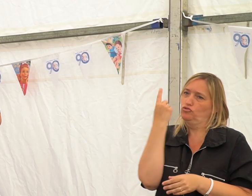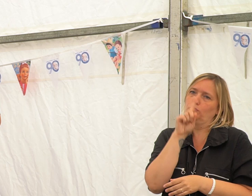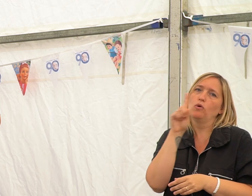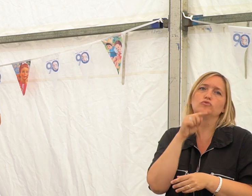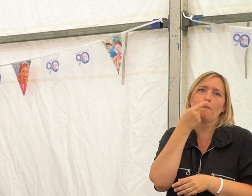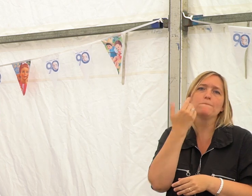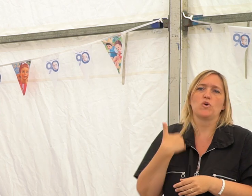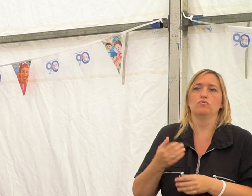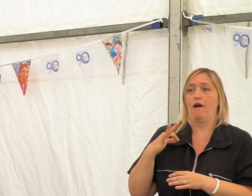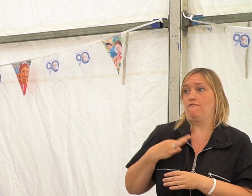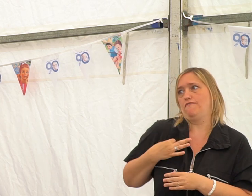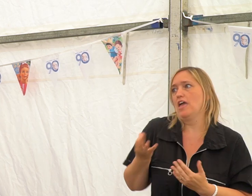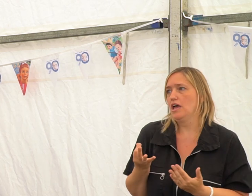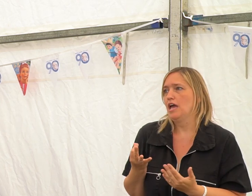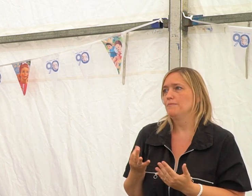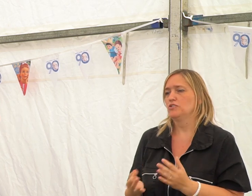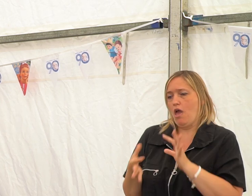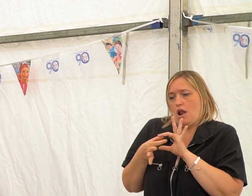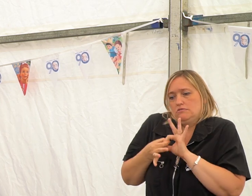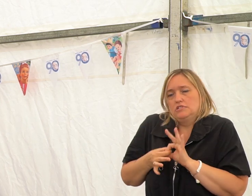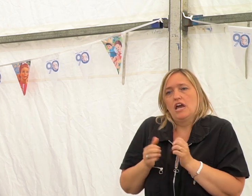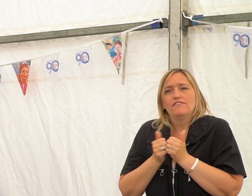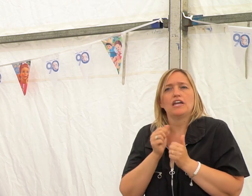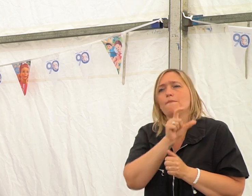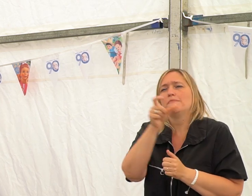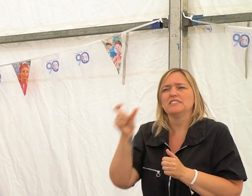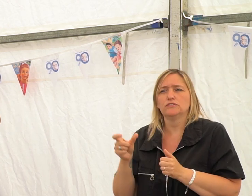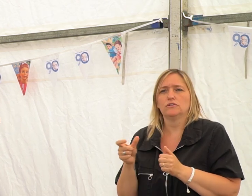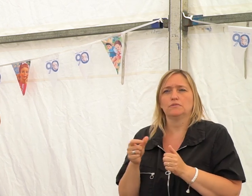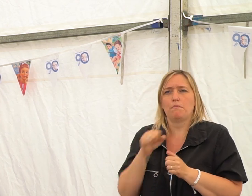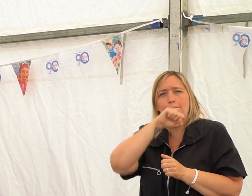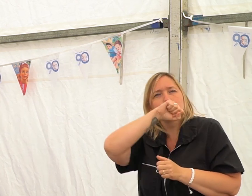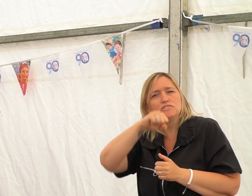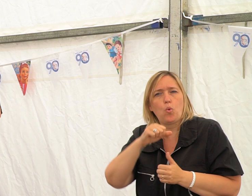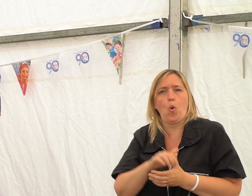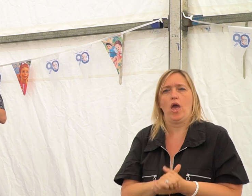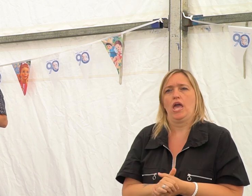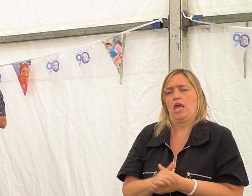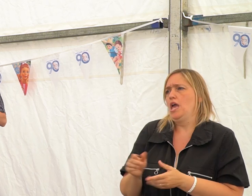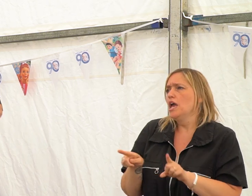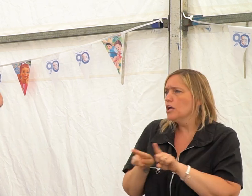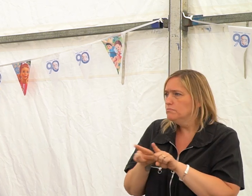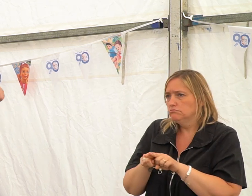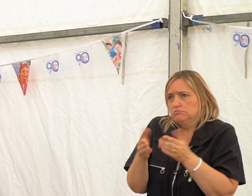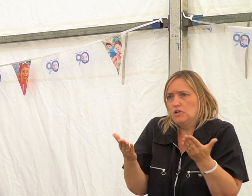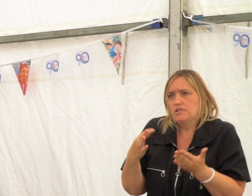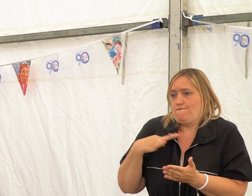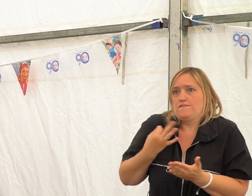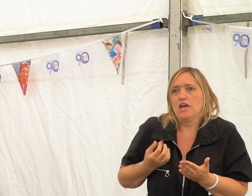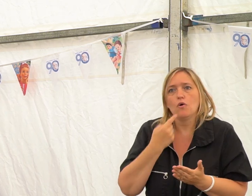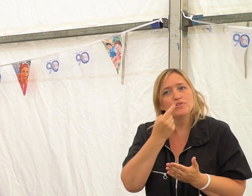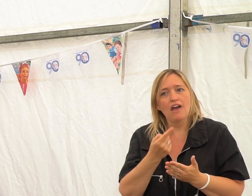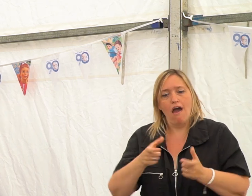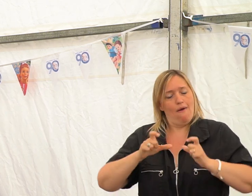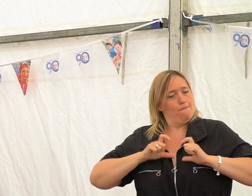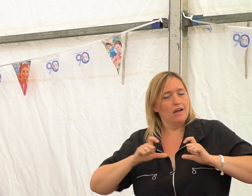Les Moucronois sont des gens qui sont très attachés aux gens passionnés. Et quand on est très fier évidemment de pouvoir dire voilà, Marcel Marlier,